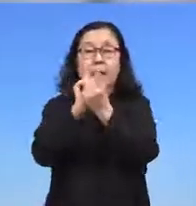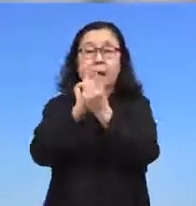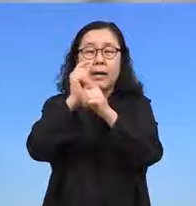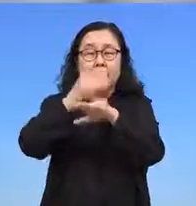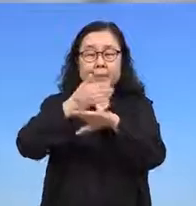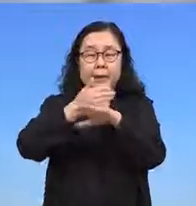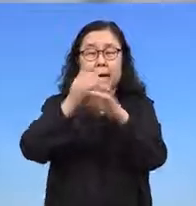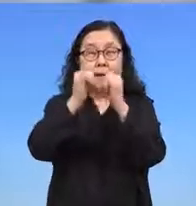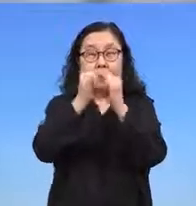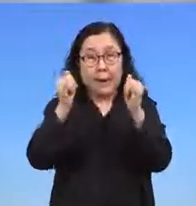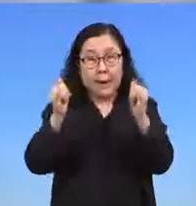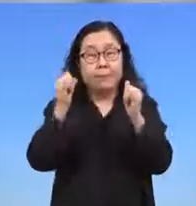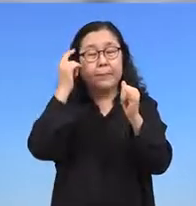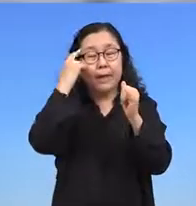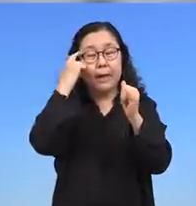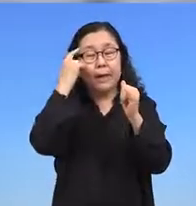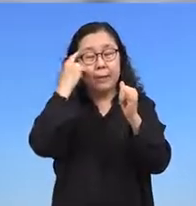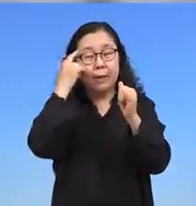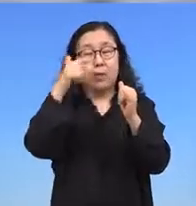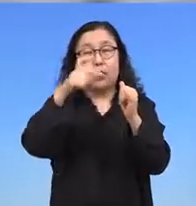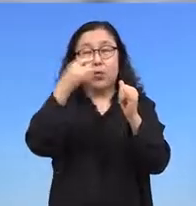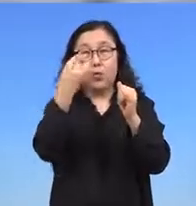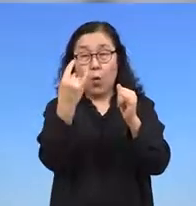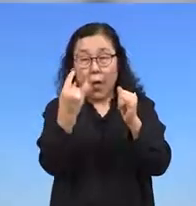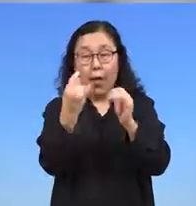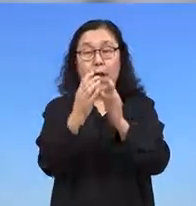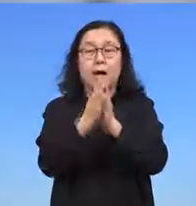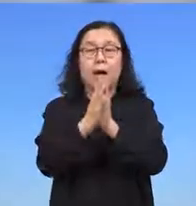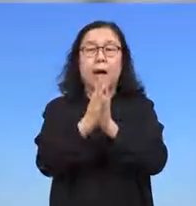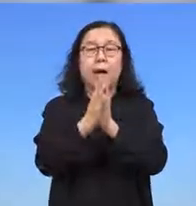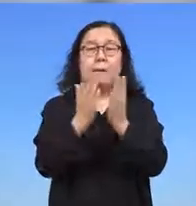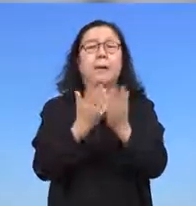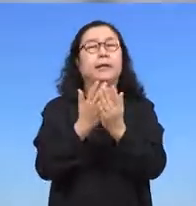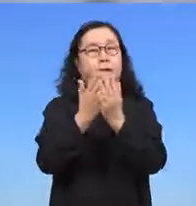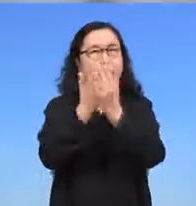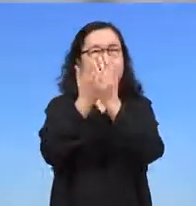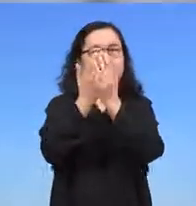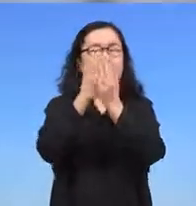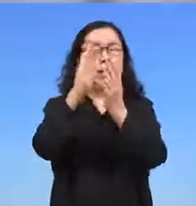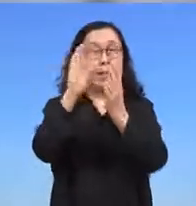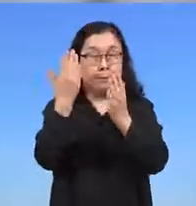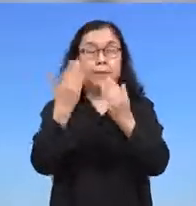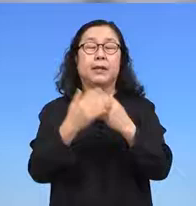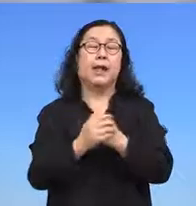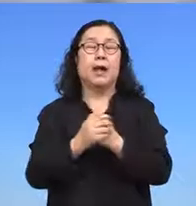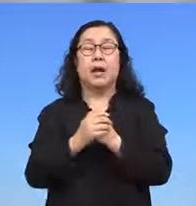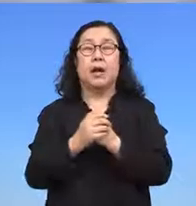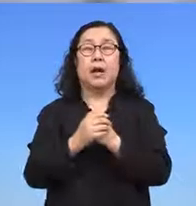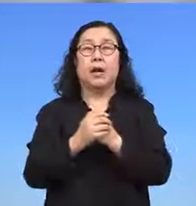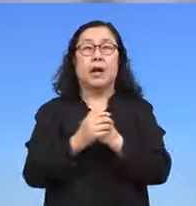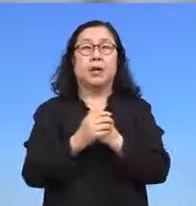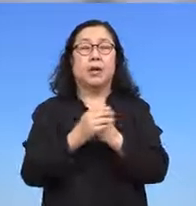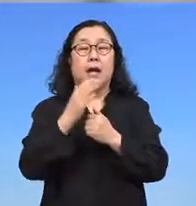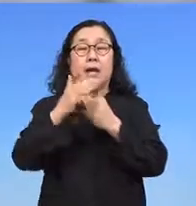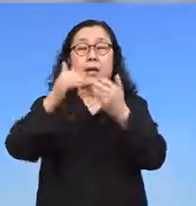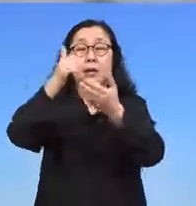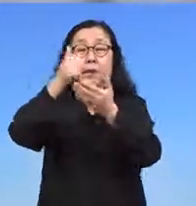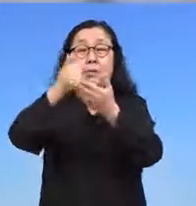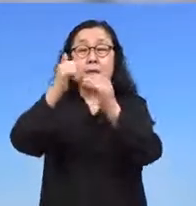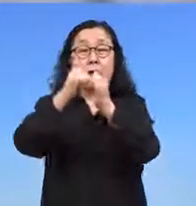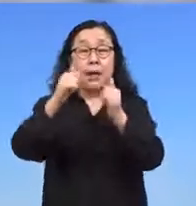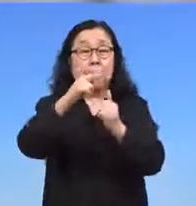계속 연결이 되면 거기에 이 뇌의 회로가, 이 전문가들이 하는 이야기 아닙니까? 하나님이 인간을